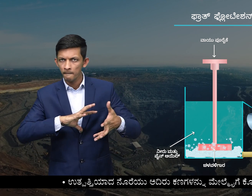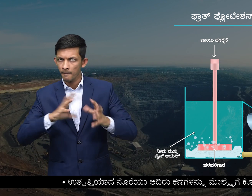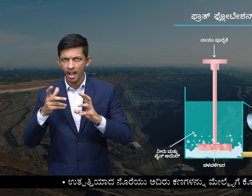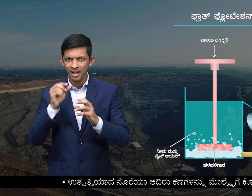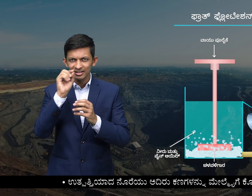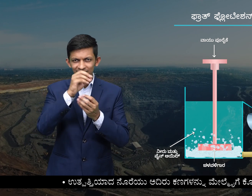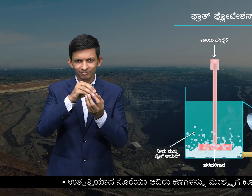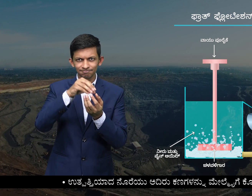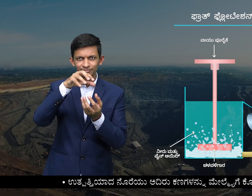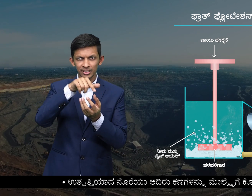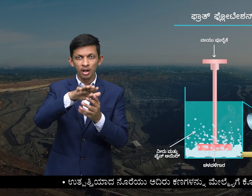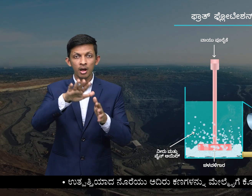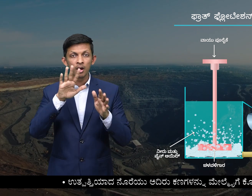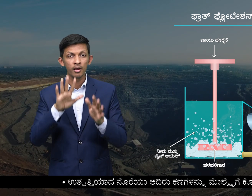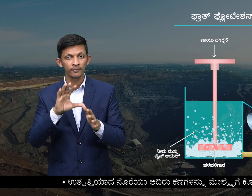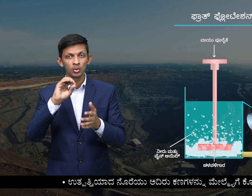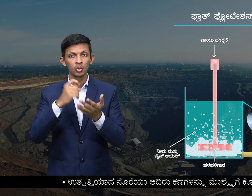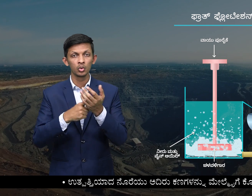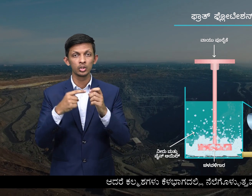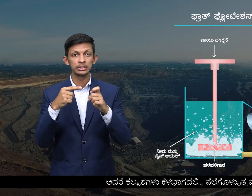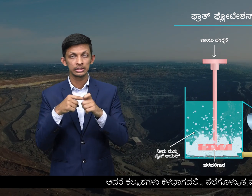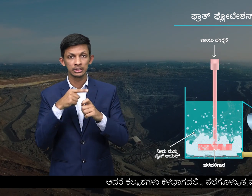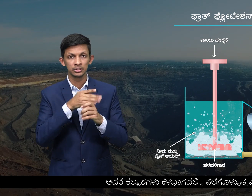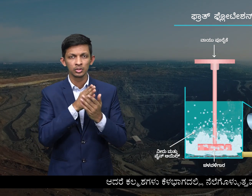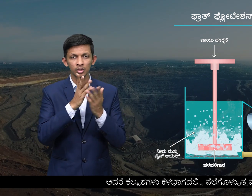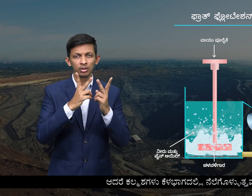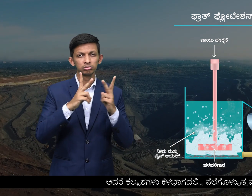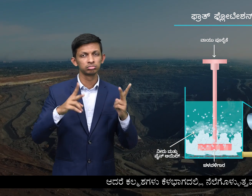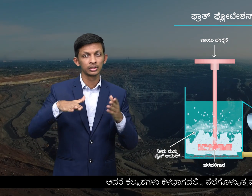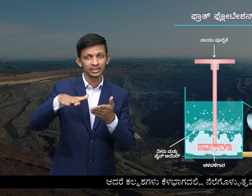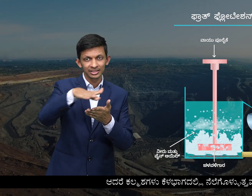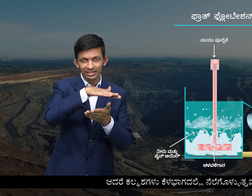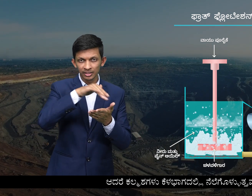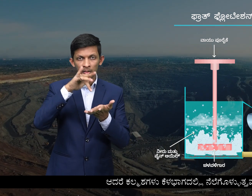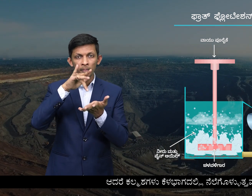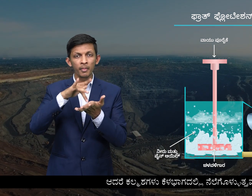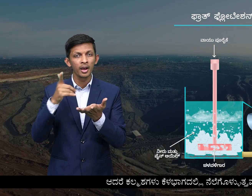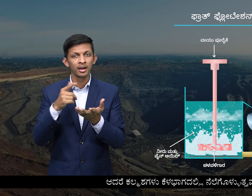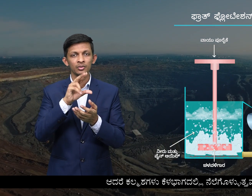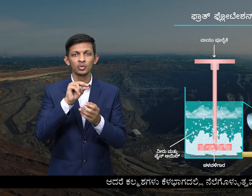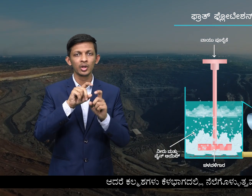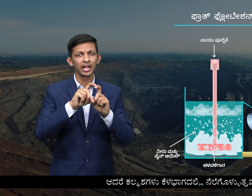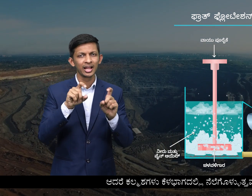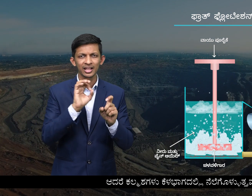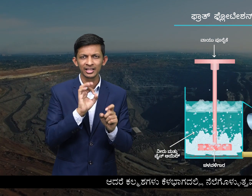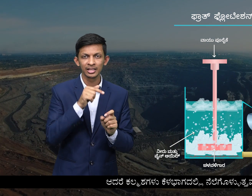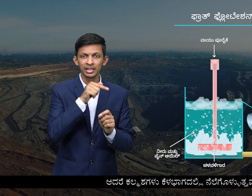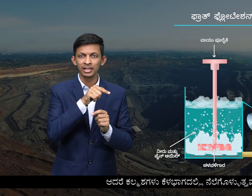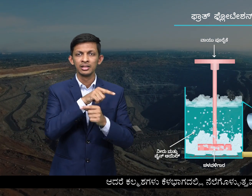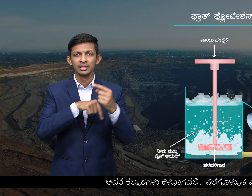ಉತ್ಪತ್ತಿಯಾದ ನೊರೆಯು ಅದಿರು ಕಣಗಳನ್ನ ಮೇಲ್ಮೆಗೆ ಕೊಂಡೊಯ್ಯುತ್ತೆ, ಆದರೆ ಕಲ್ಮಶಗಳು ಕೆಳಭಾಗದಲ್ಲಿ ನೆಲೆಗೊಳ್ಳುತ್ತೆ.